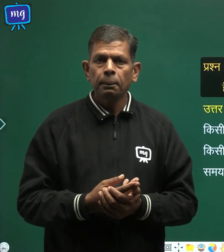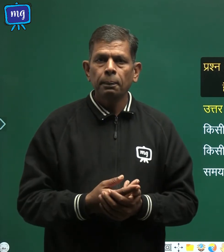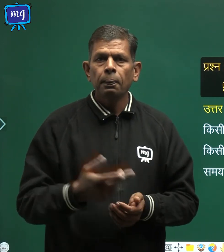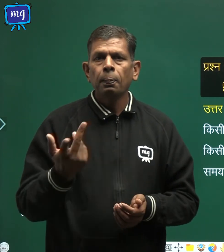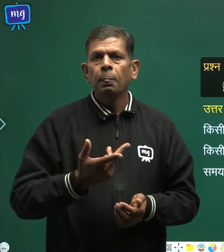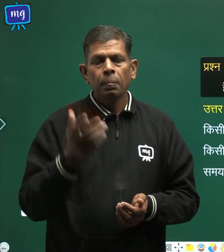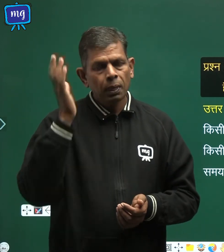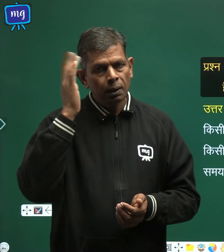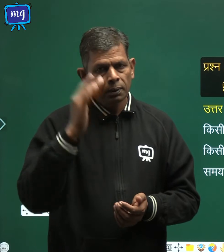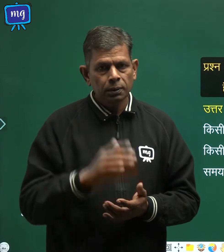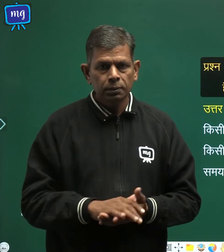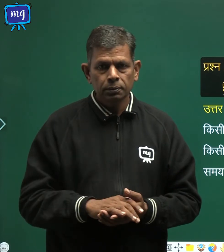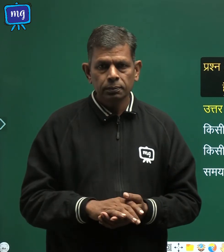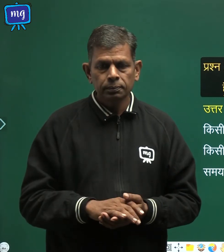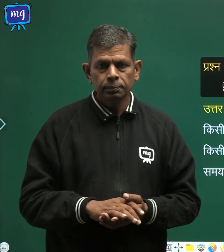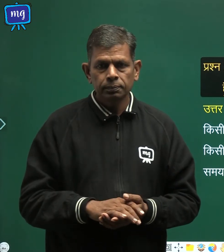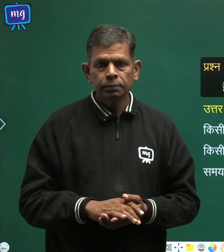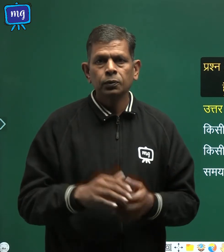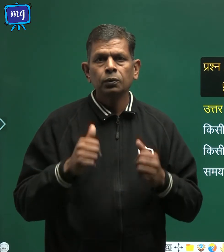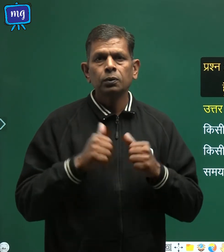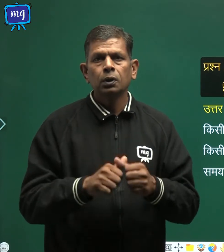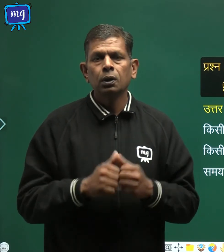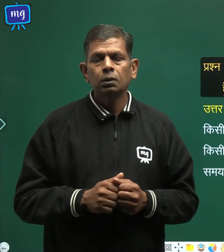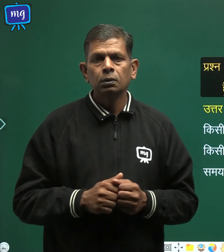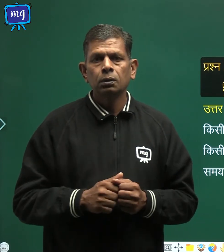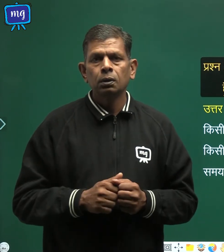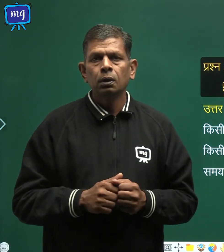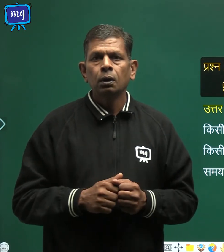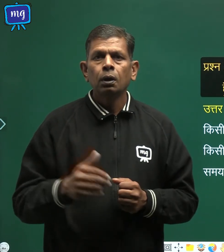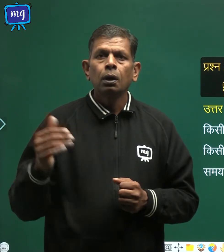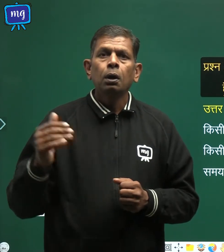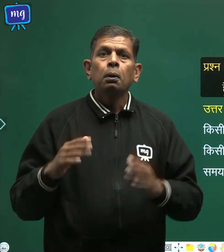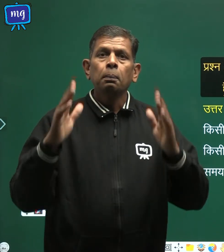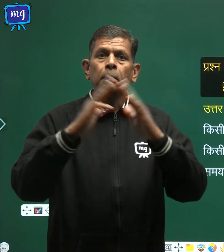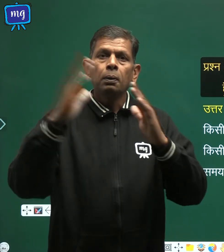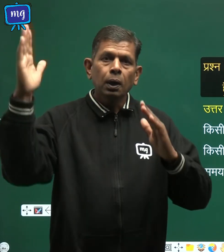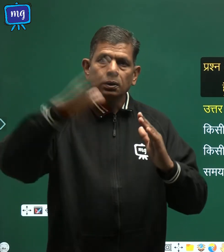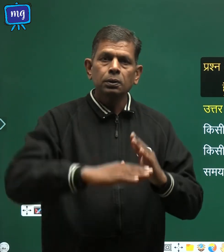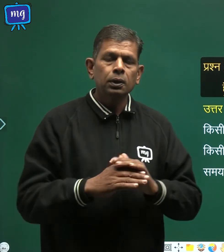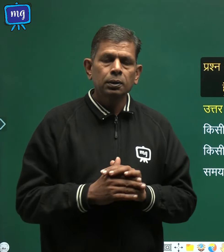क्या समझते हैं? उत्तर, प्रवास वह